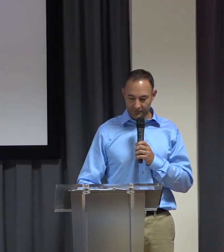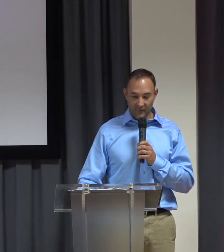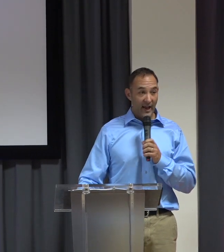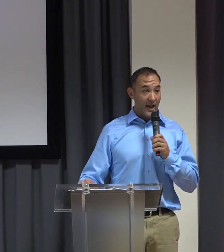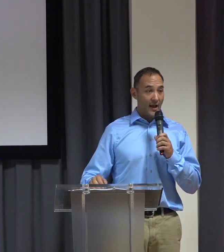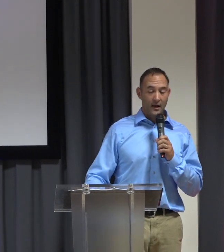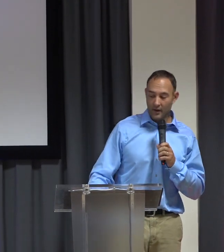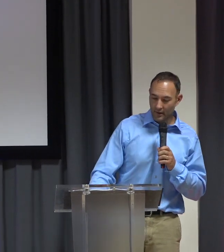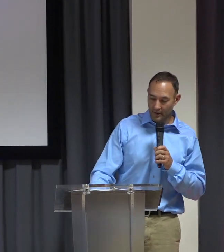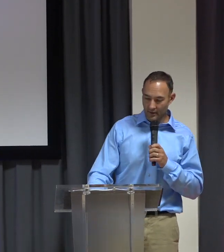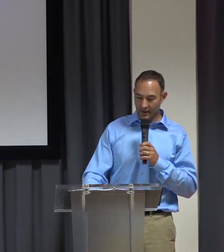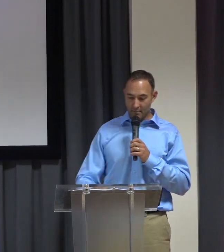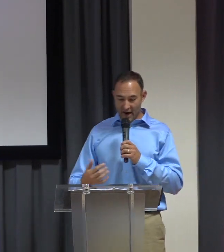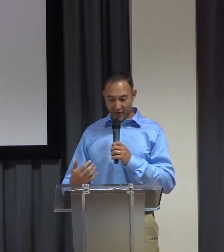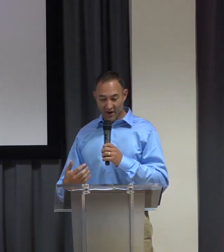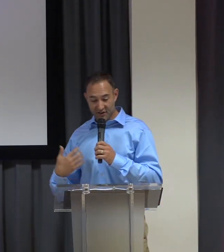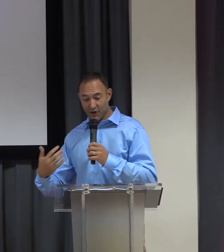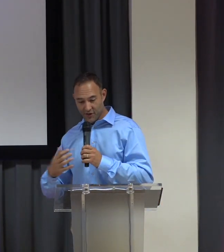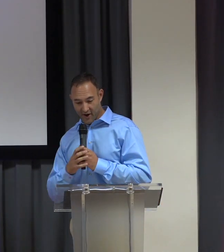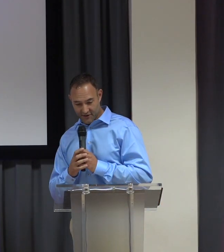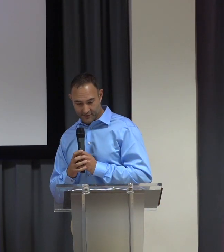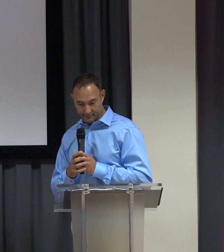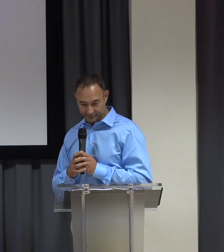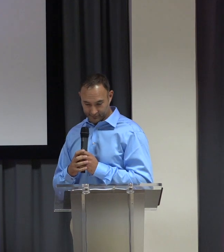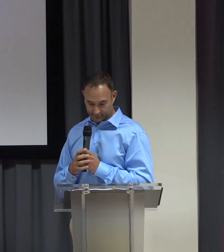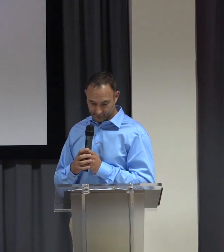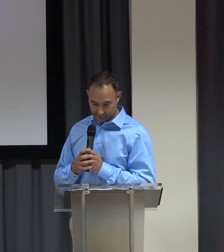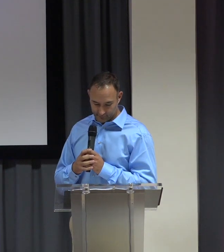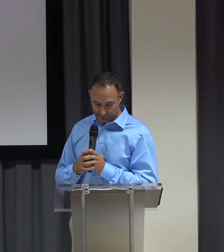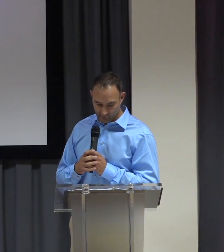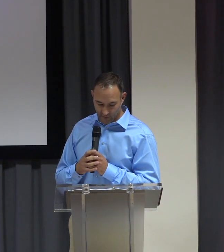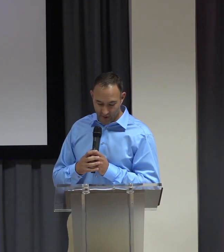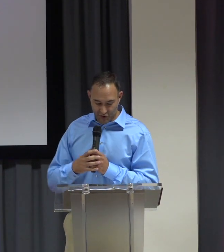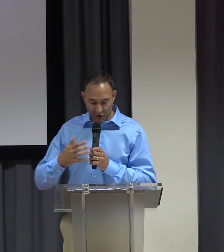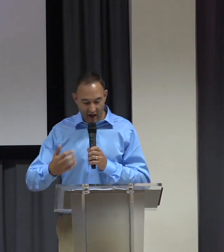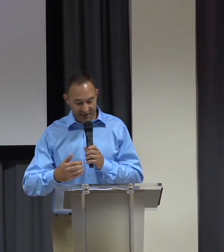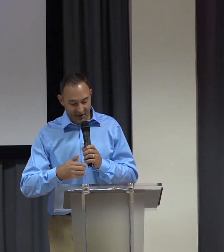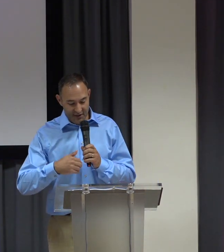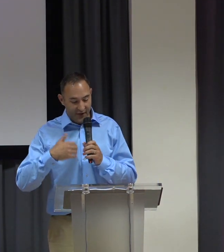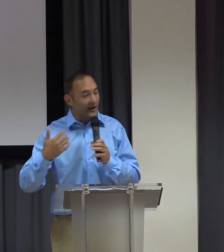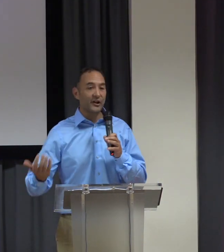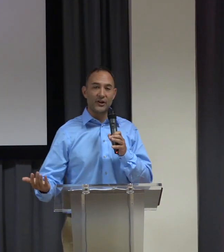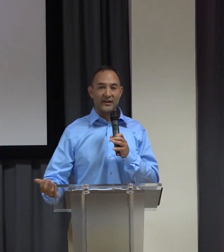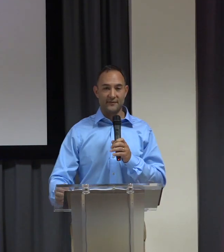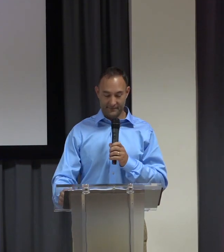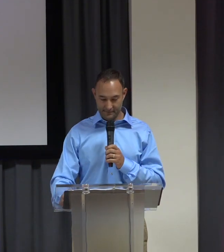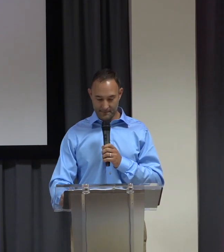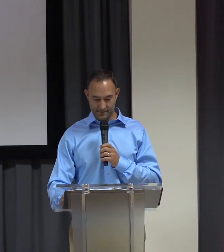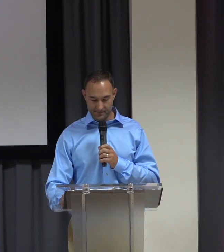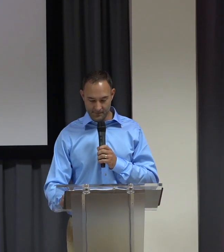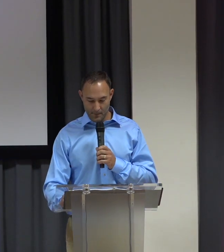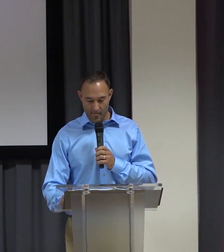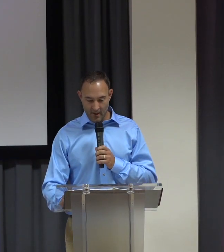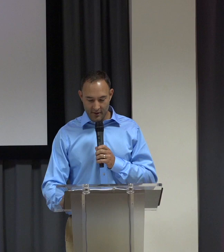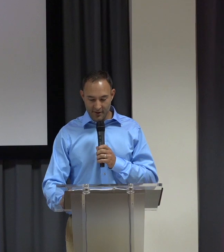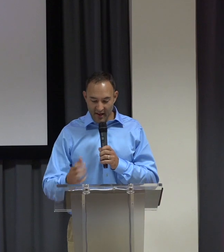aussi élevées des vôtres, and my thoughts than your thoughts." et mes pensées de vos pensées. So God says very clearly Et Dieu